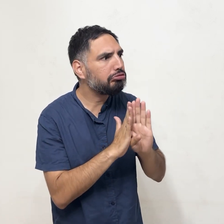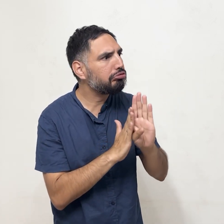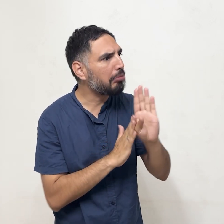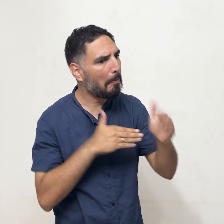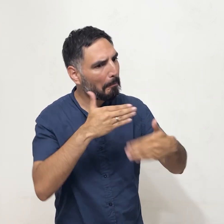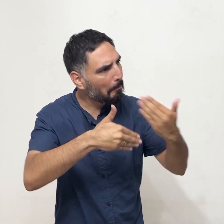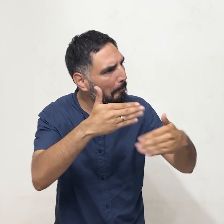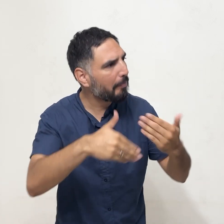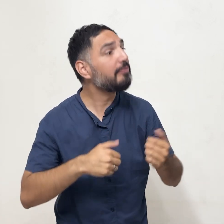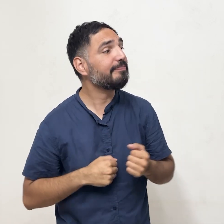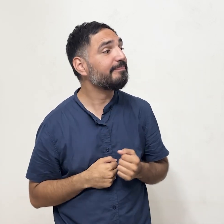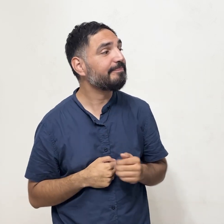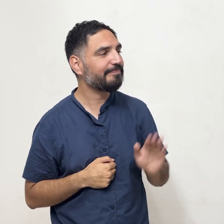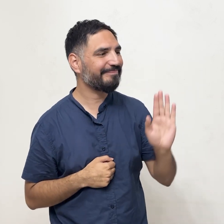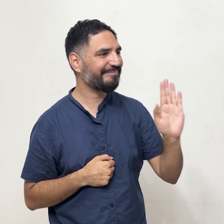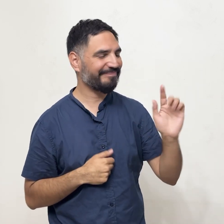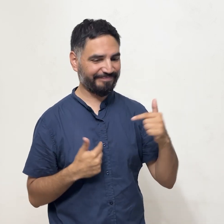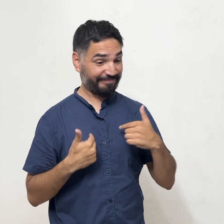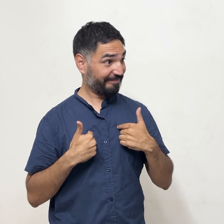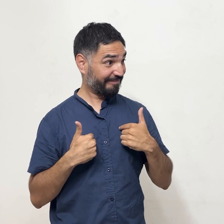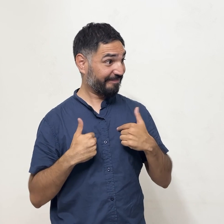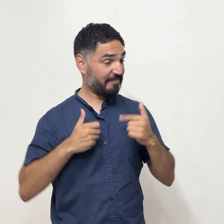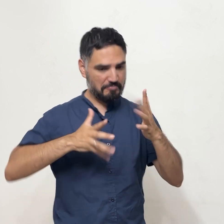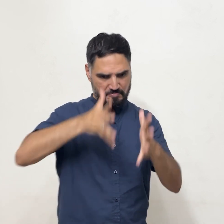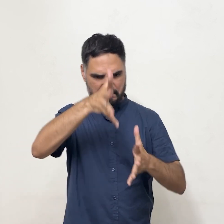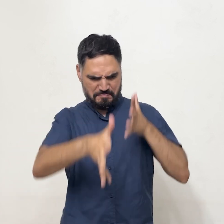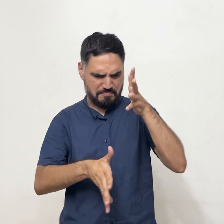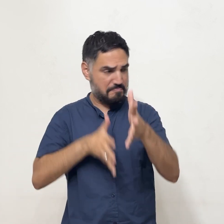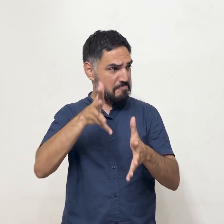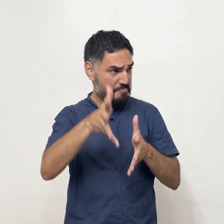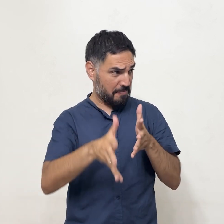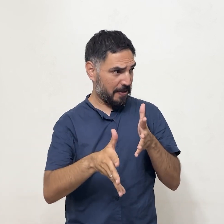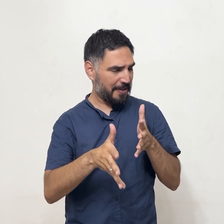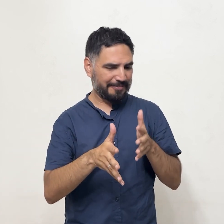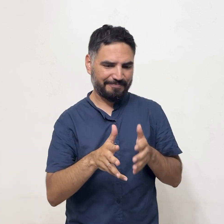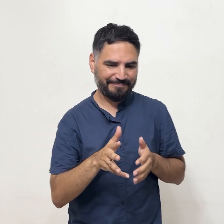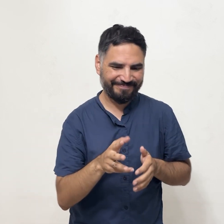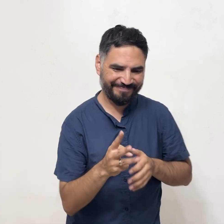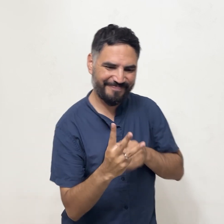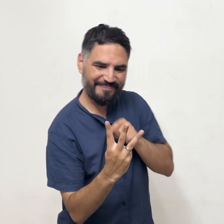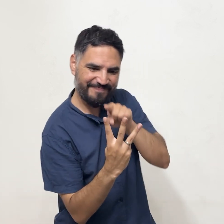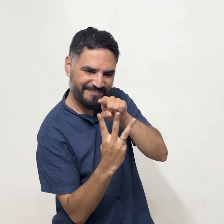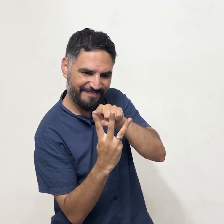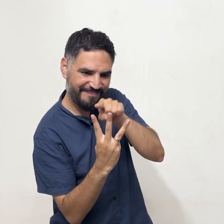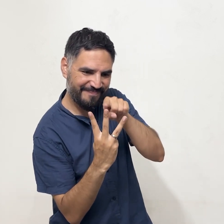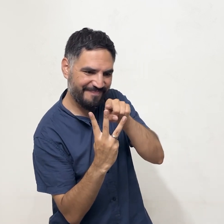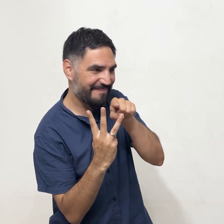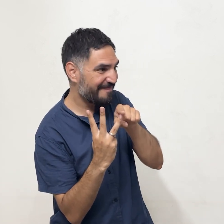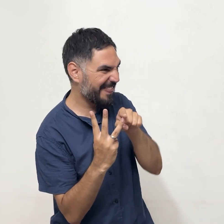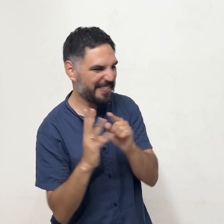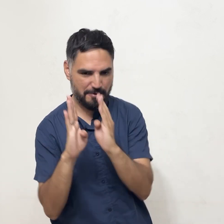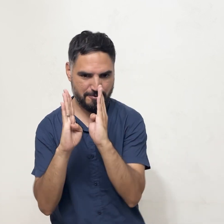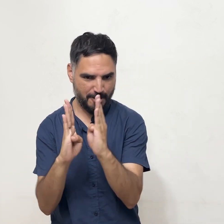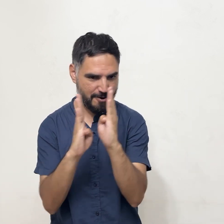La manera en la que yo organizo y estructuro las ideas se basa en tres elementos principales.